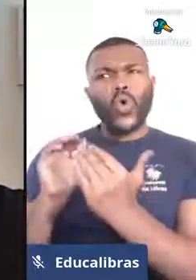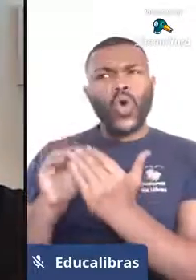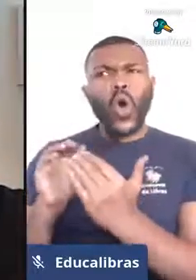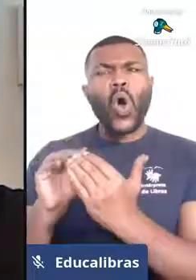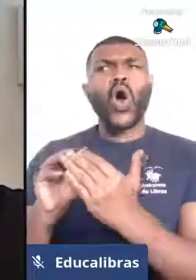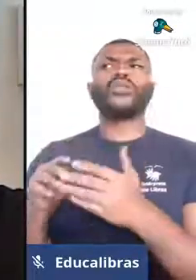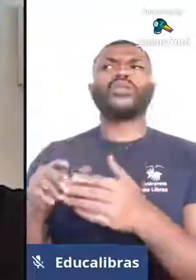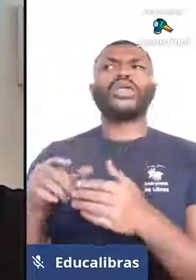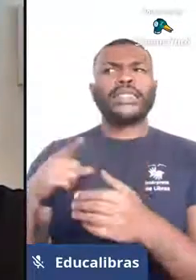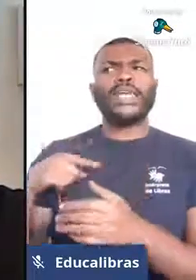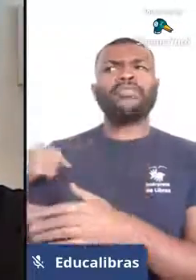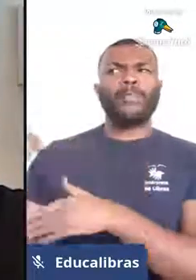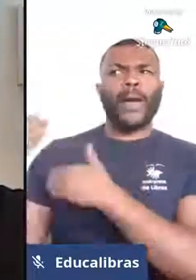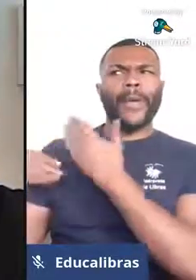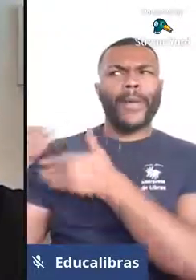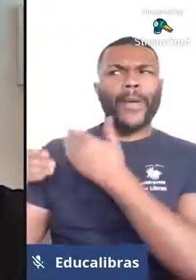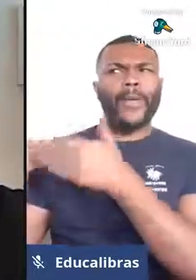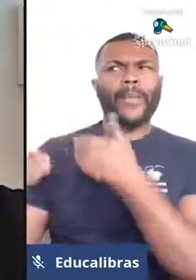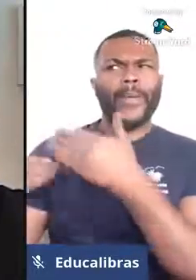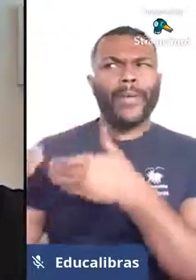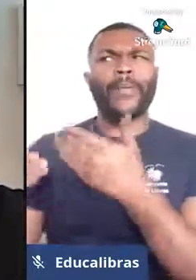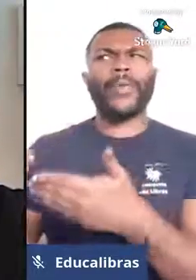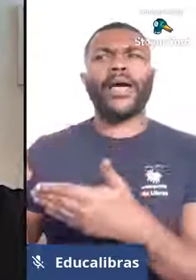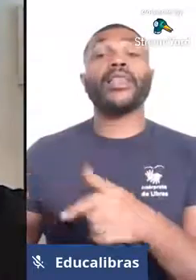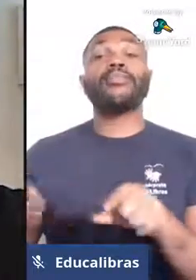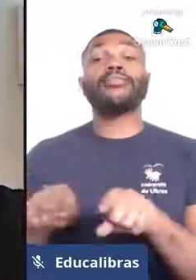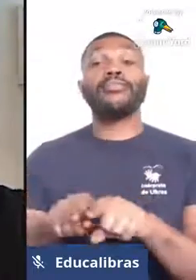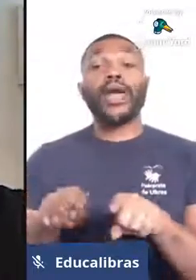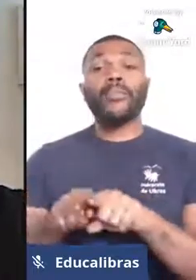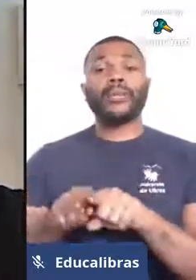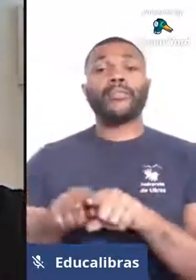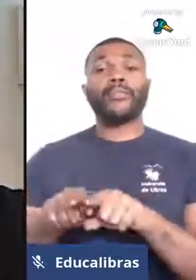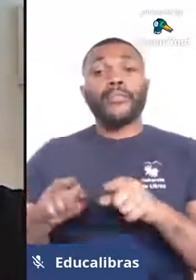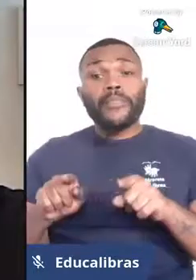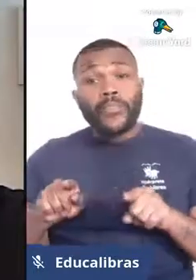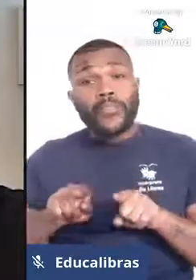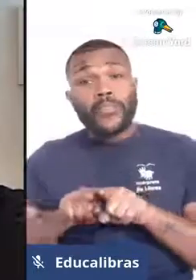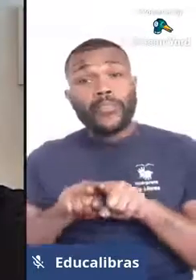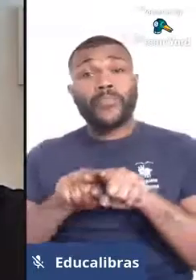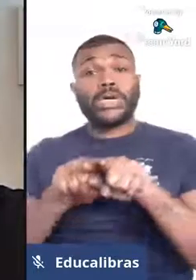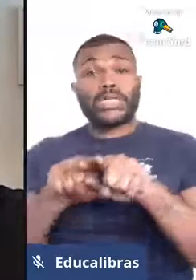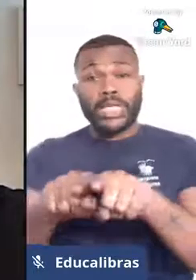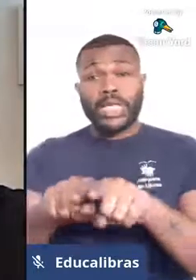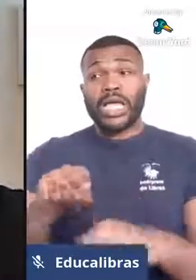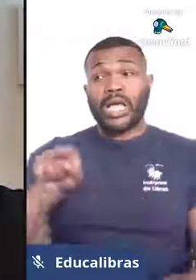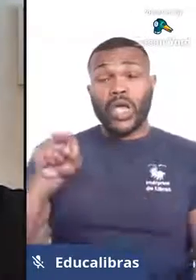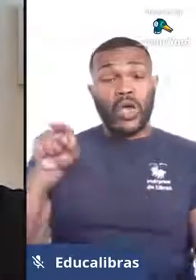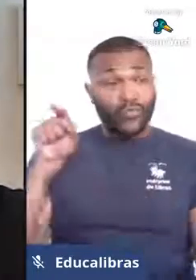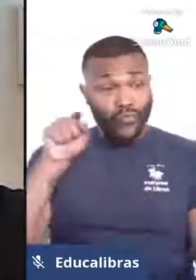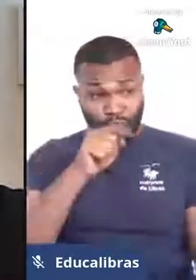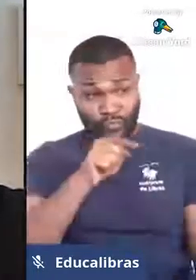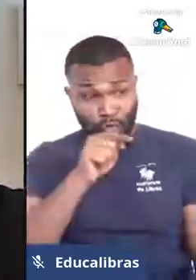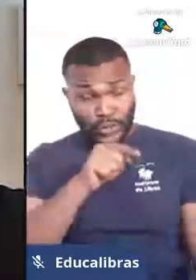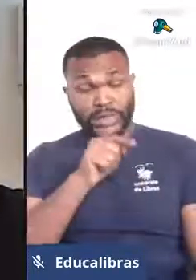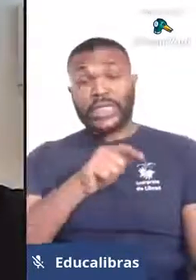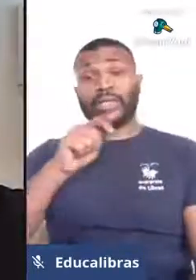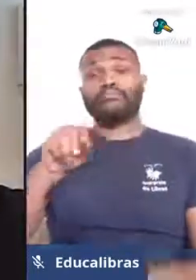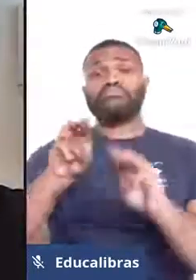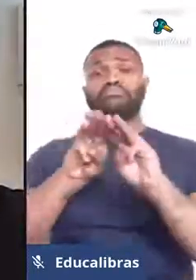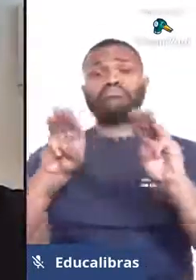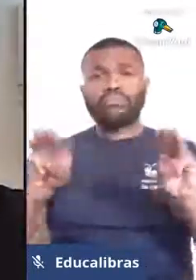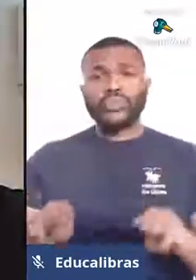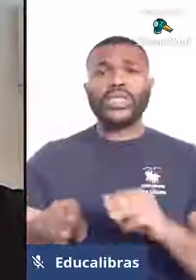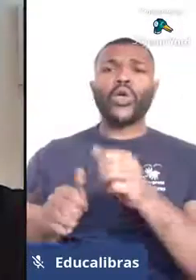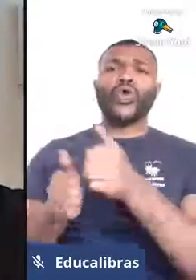né? Inclusive com a nossa parceria, quando você ainda estava no Museu do Futebol, a gente vai levar isso agora para o